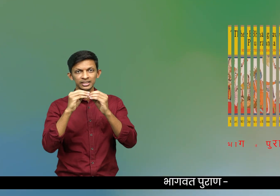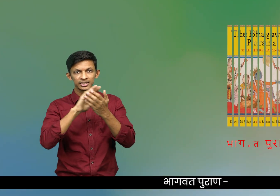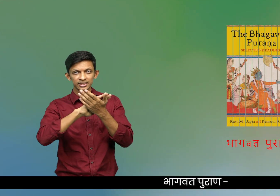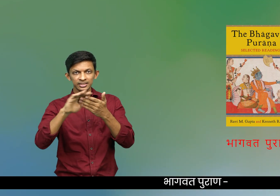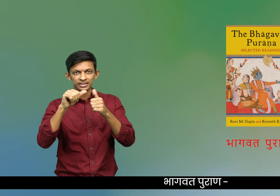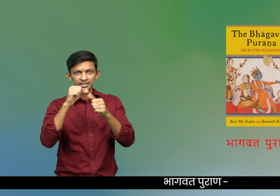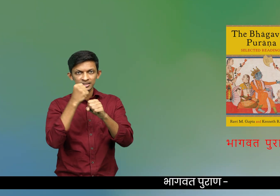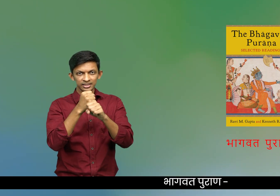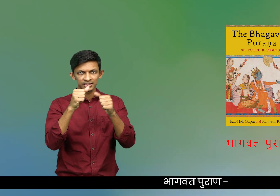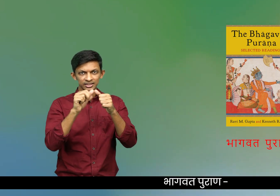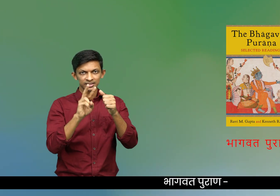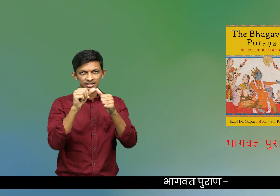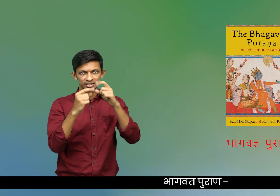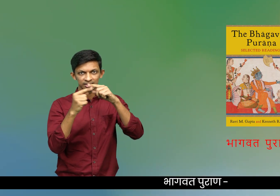भागवत पुराण.